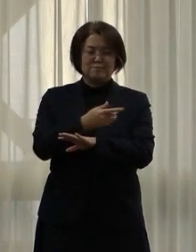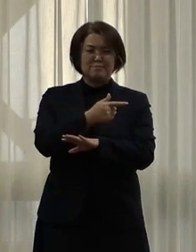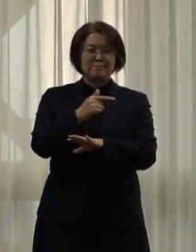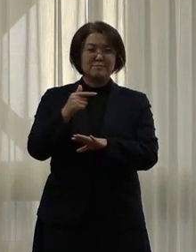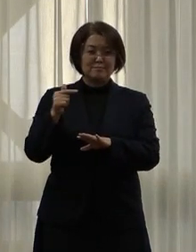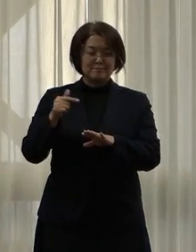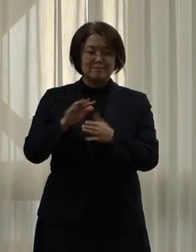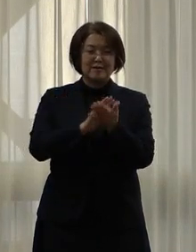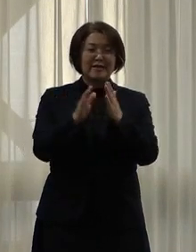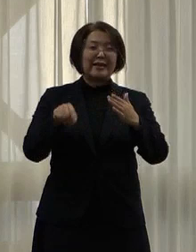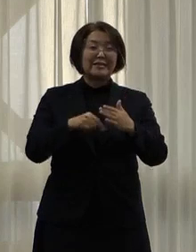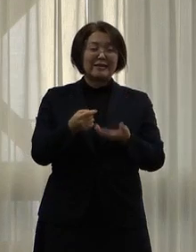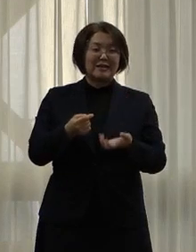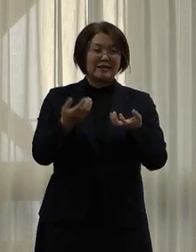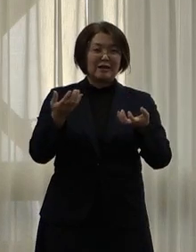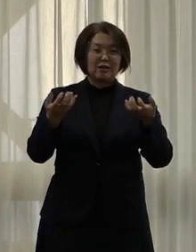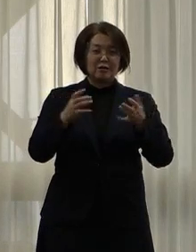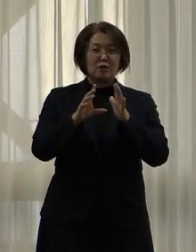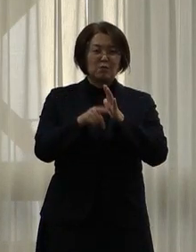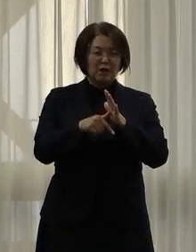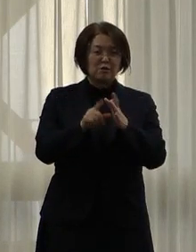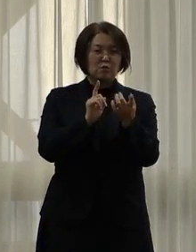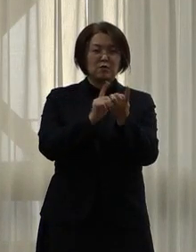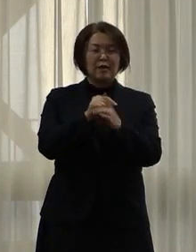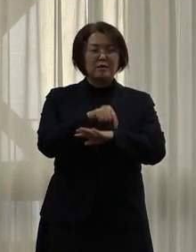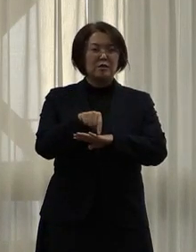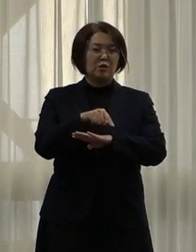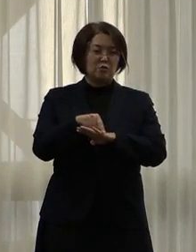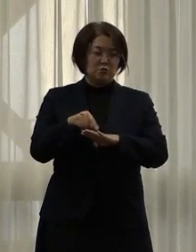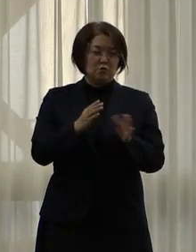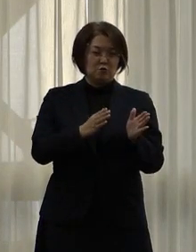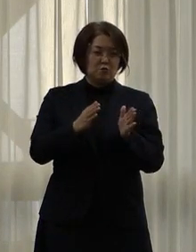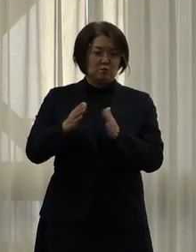えていかなければならないと考えております。